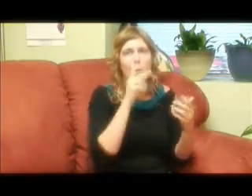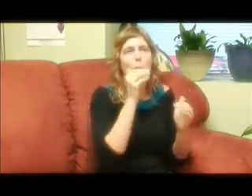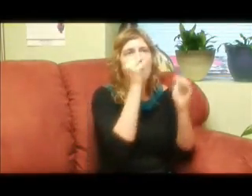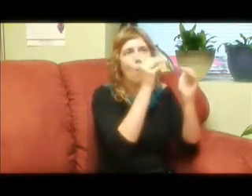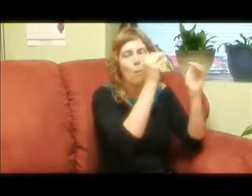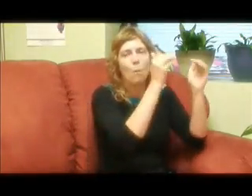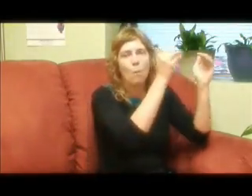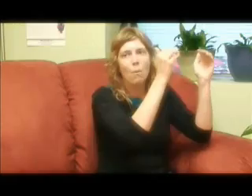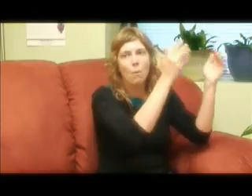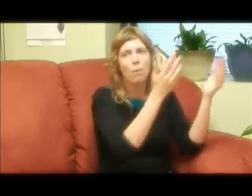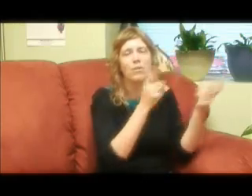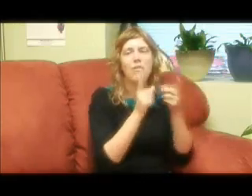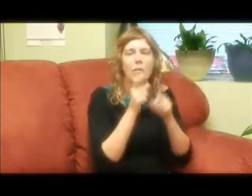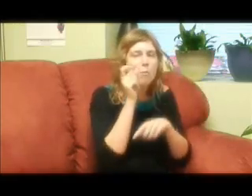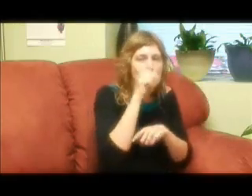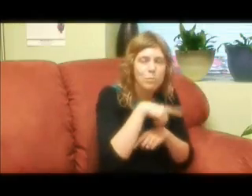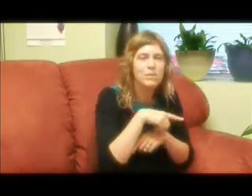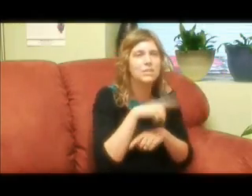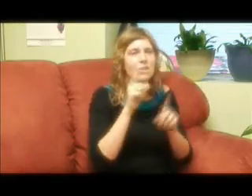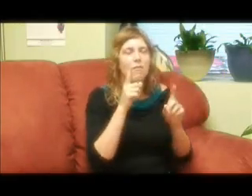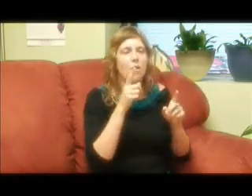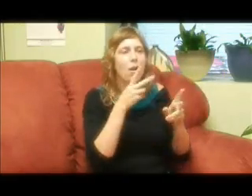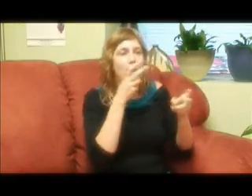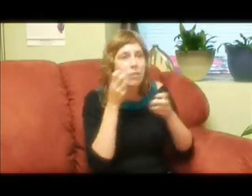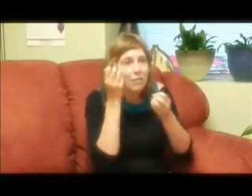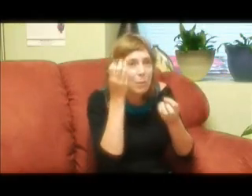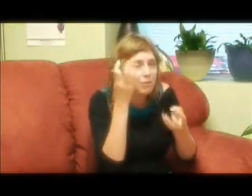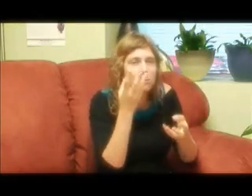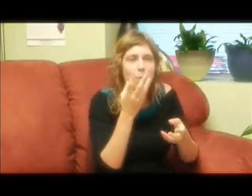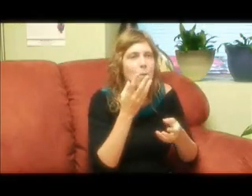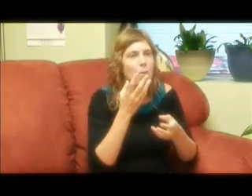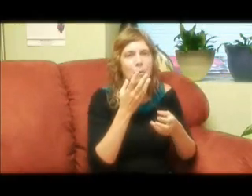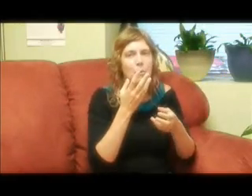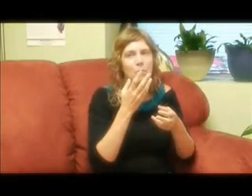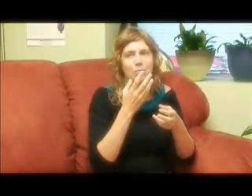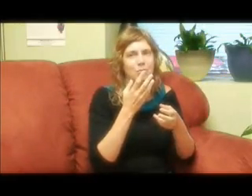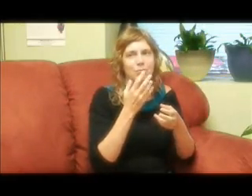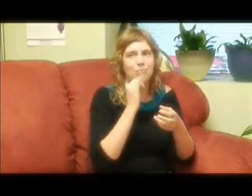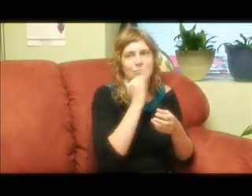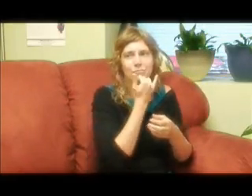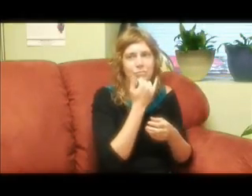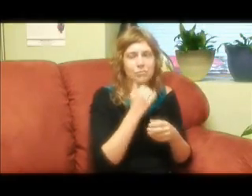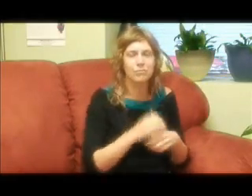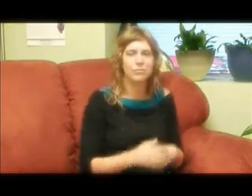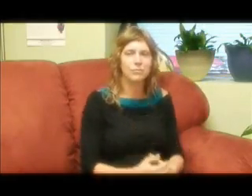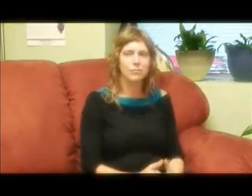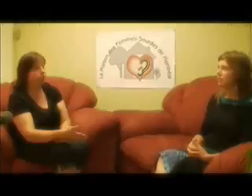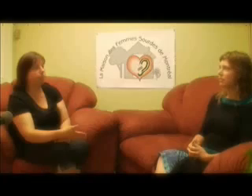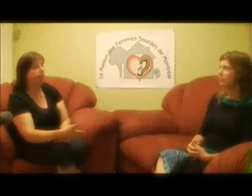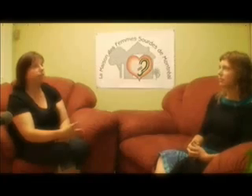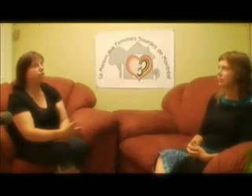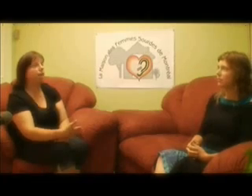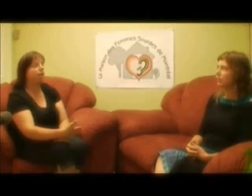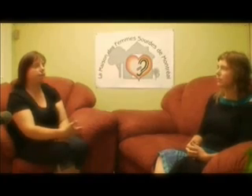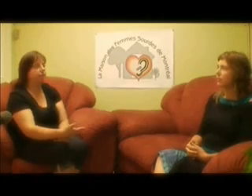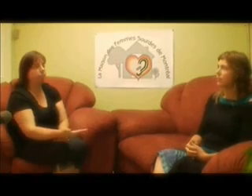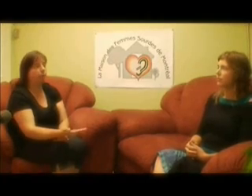et on voit qu'ils utilisent toujours un niveau de langage très élevé. Ils ne prennent pas le temps d'informer les gens et il peut